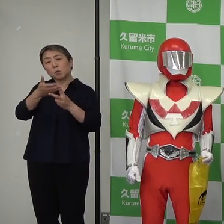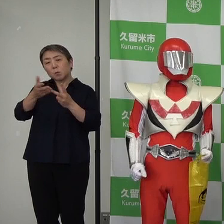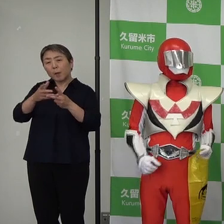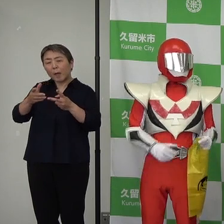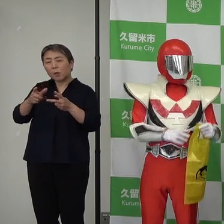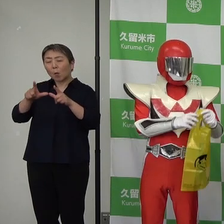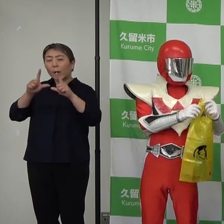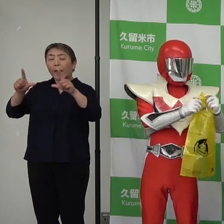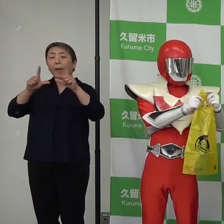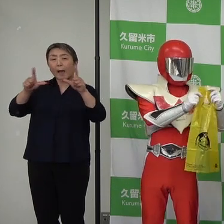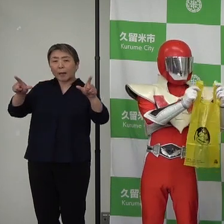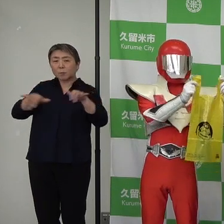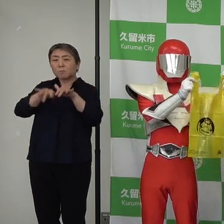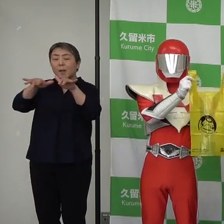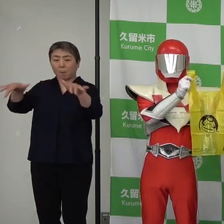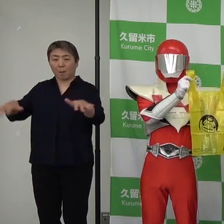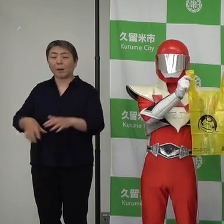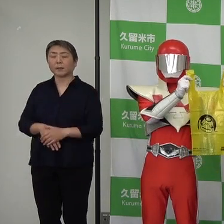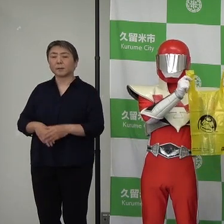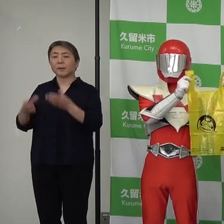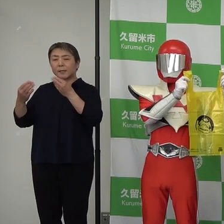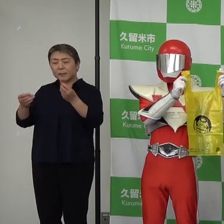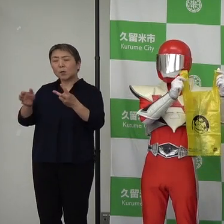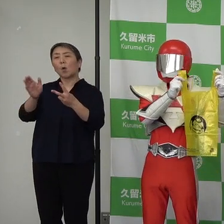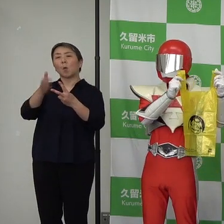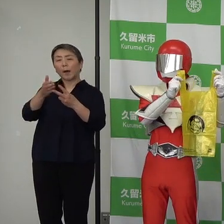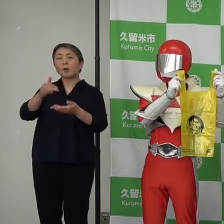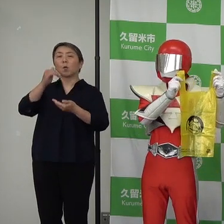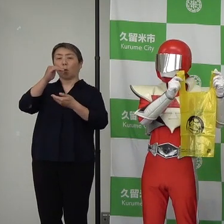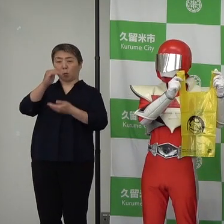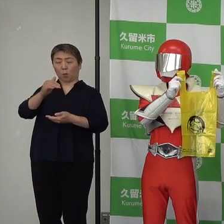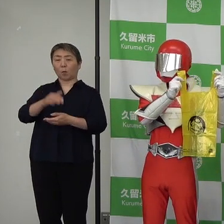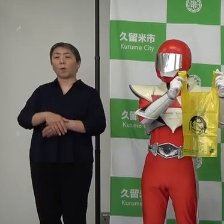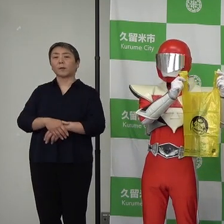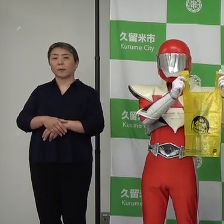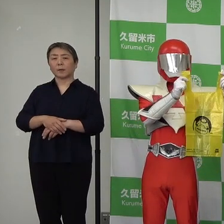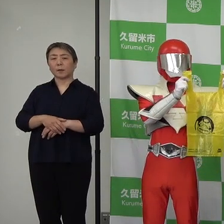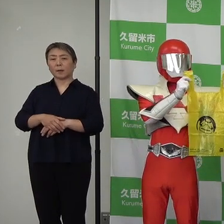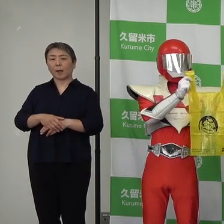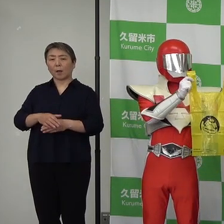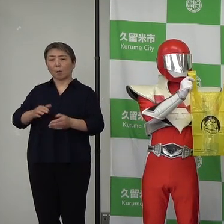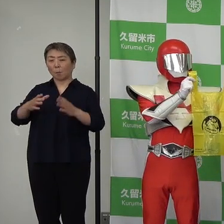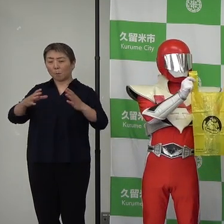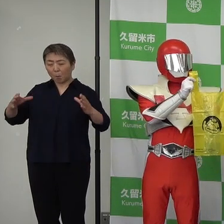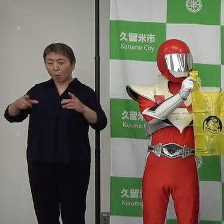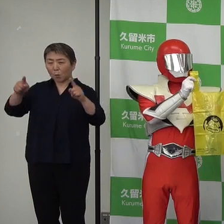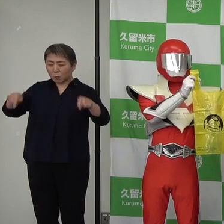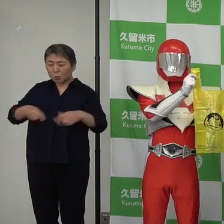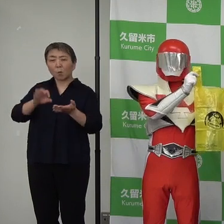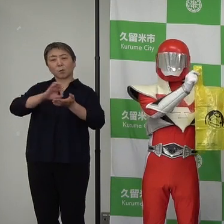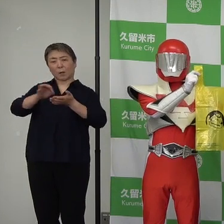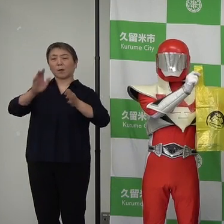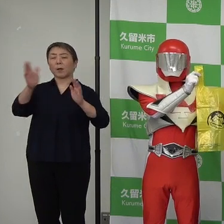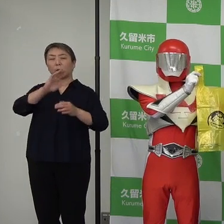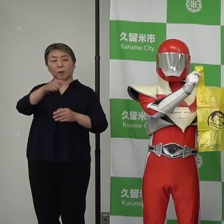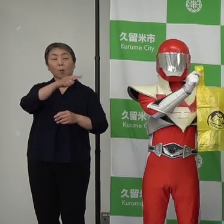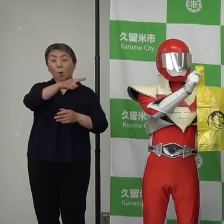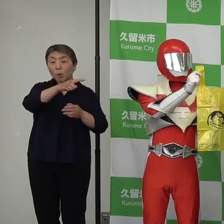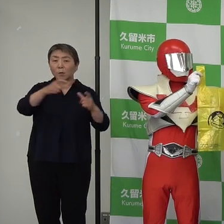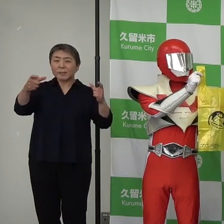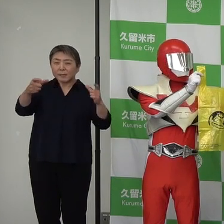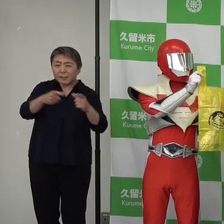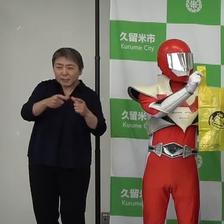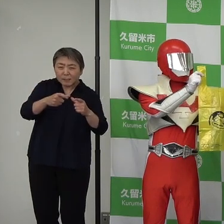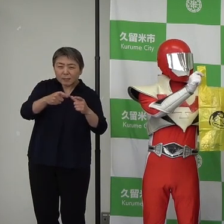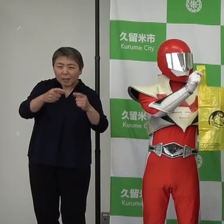発を行います。きちんと分別をすることで、大型のゴミ袋ではなくこの特徴型ゴ